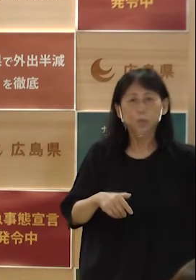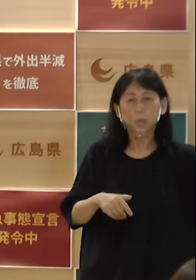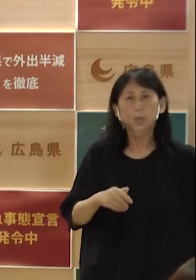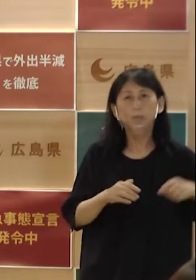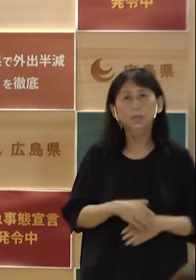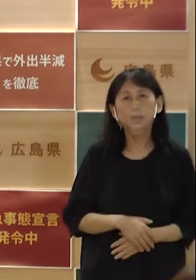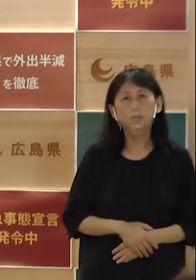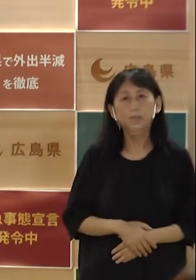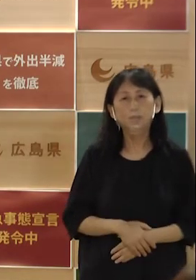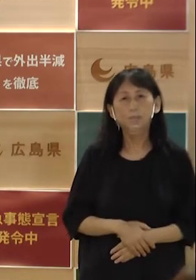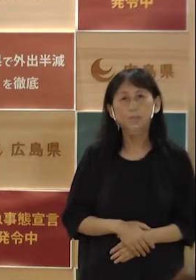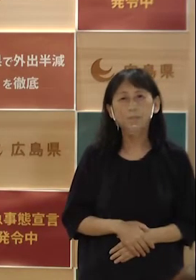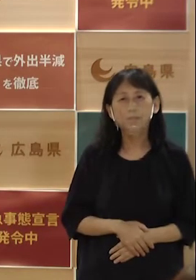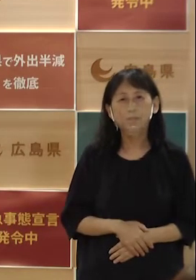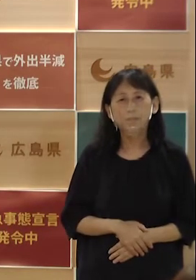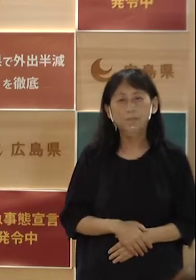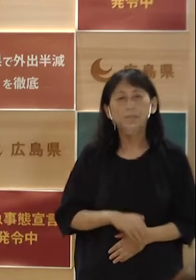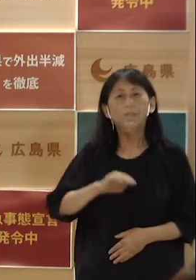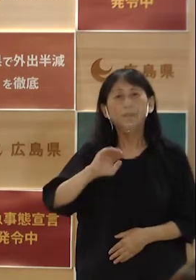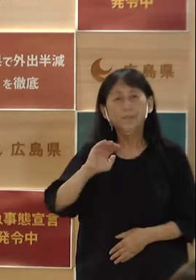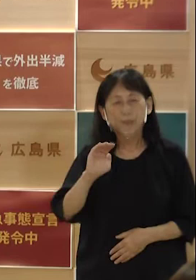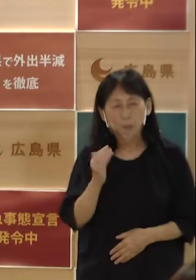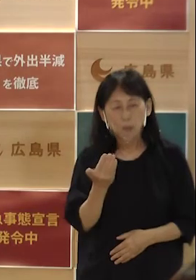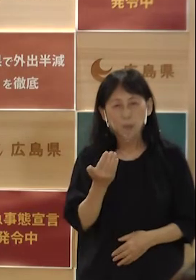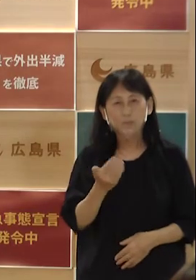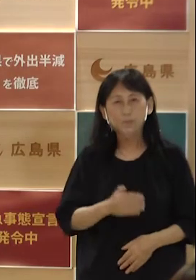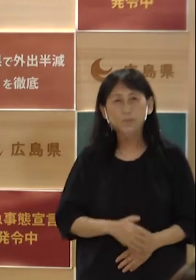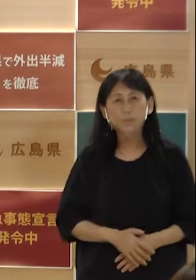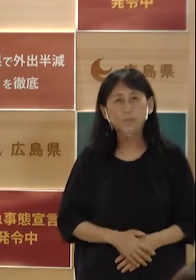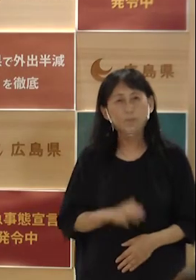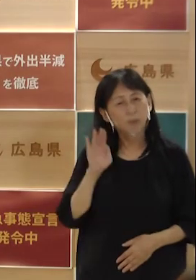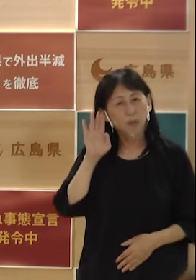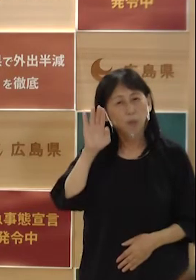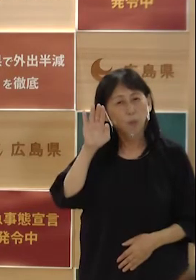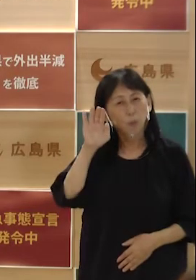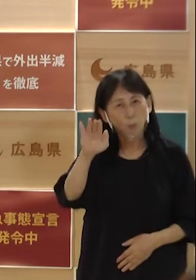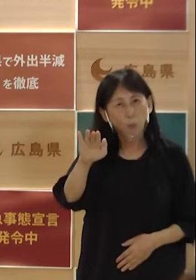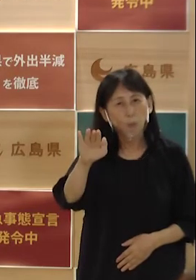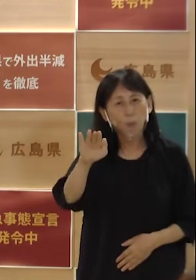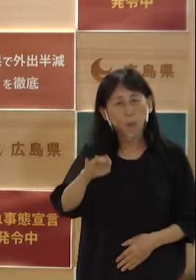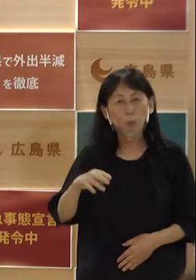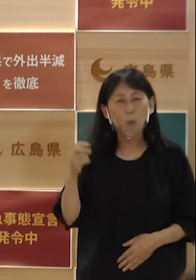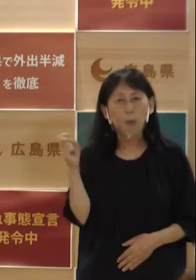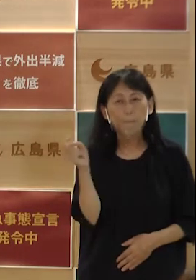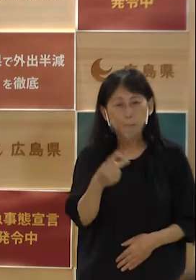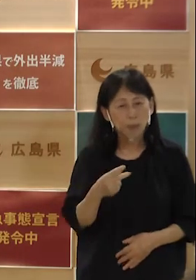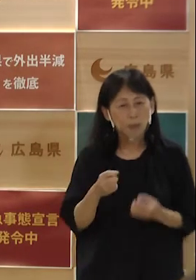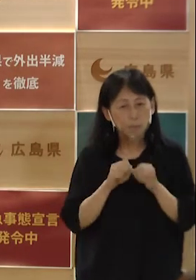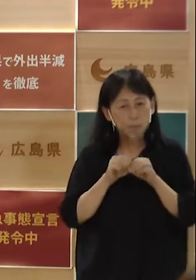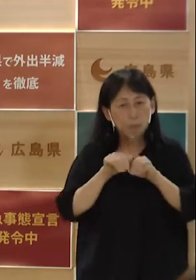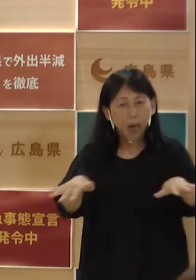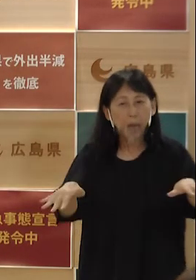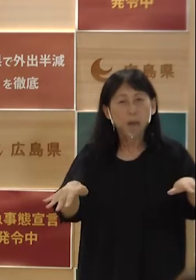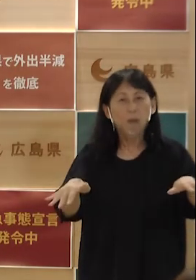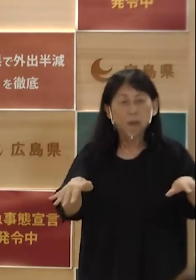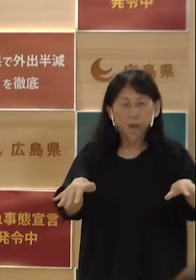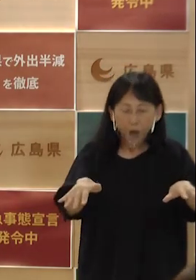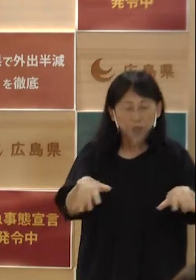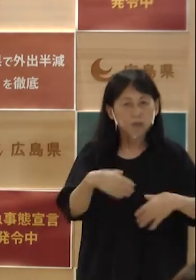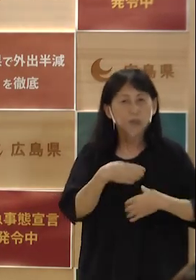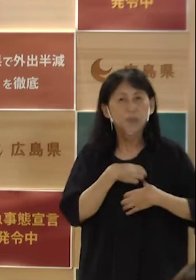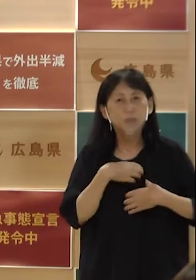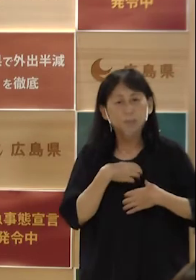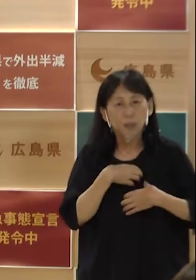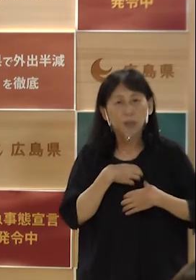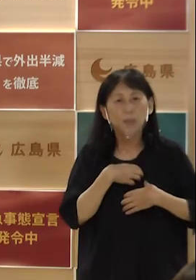で、ですが、今後また再度の拡大するということになると、入